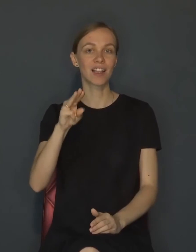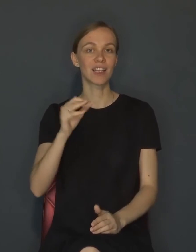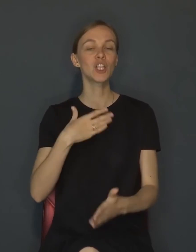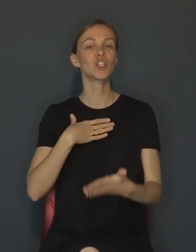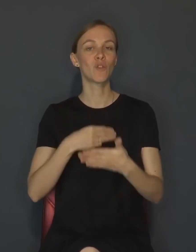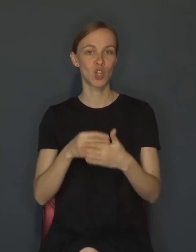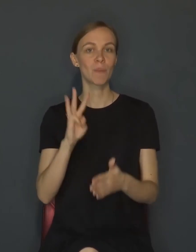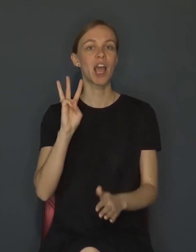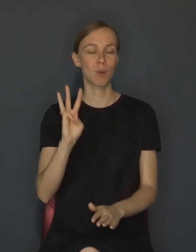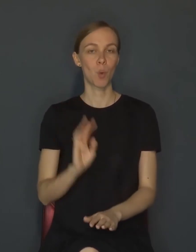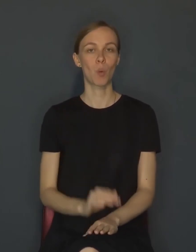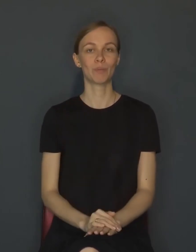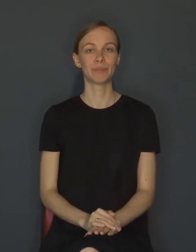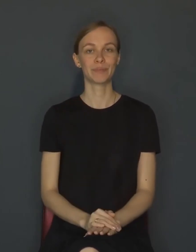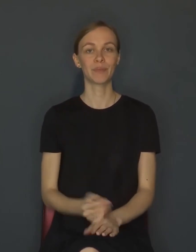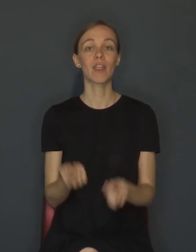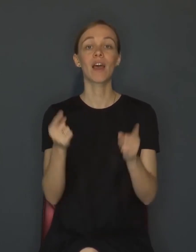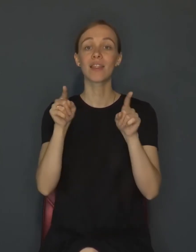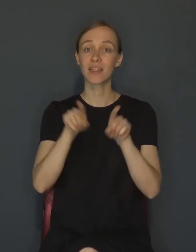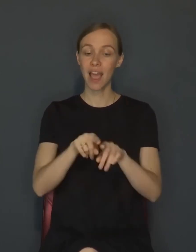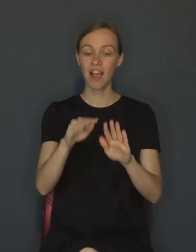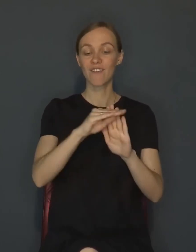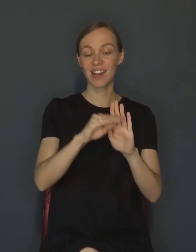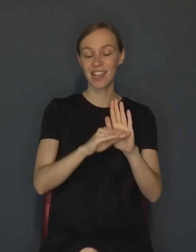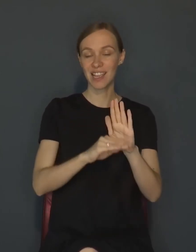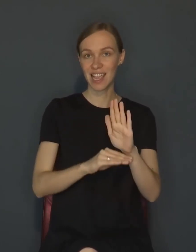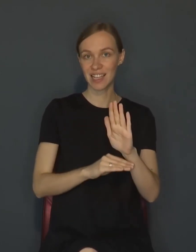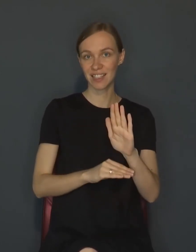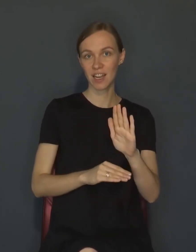Так, в реєстрі скарбів Дубенського замку